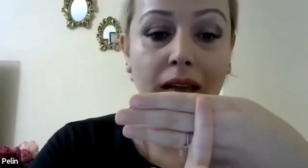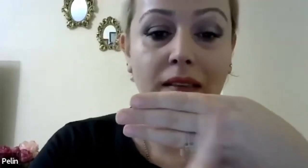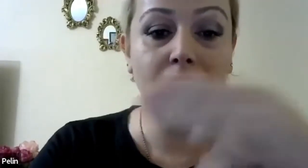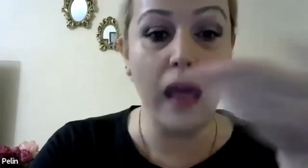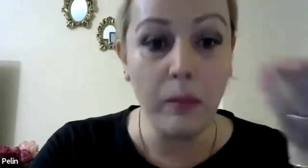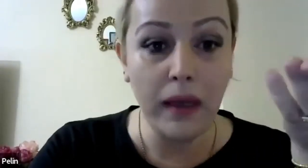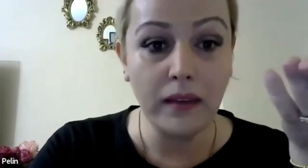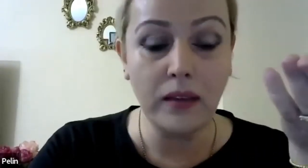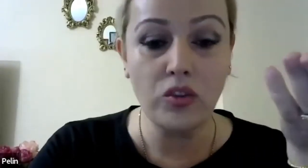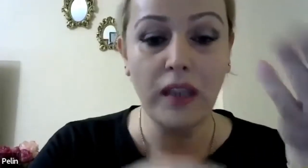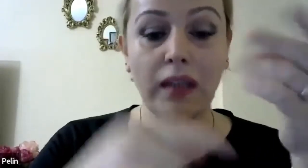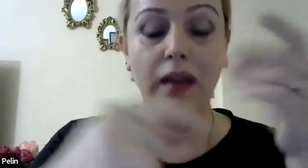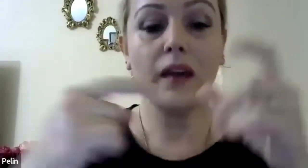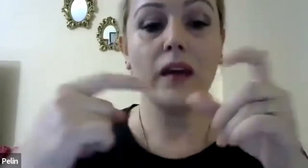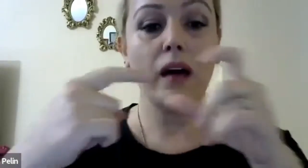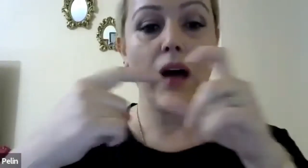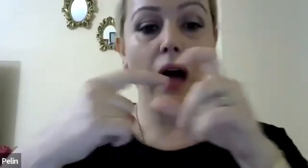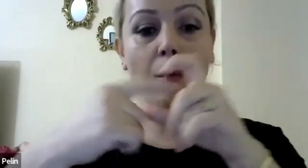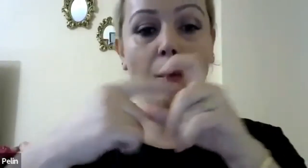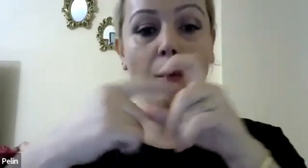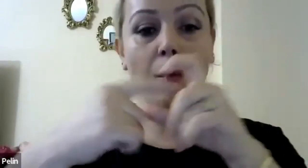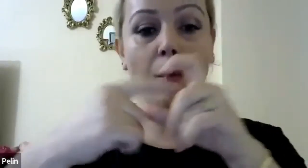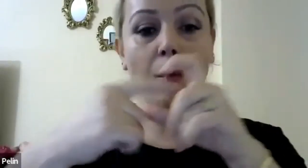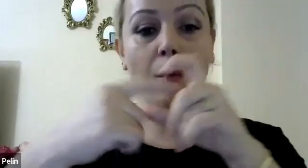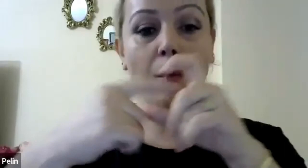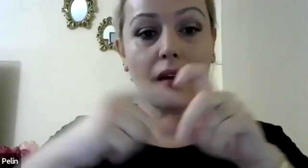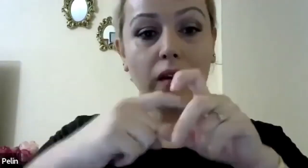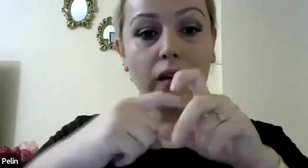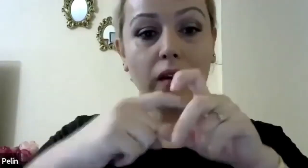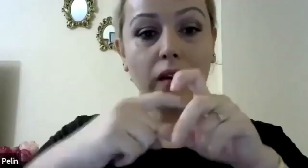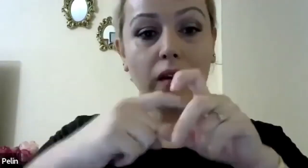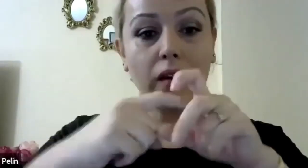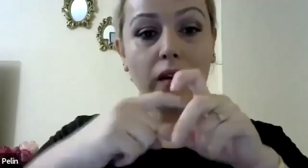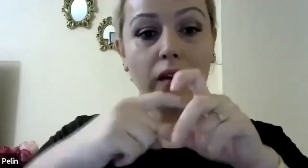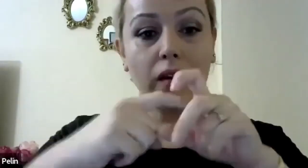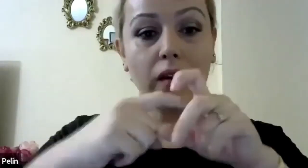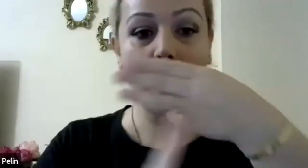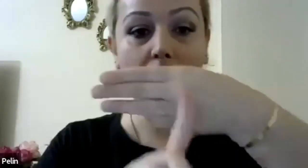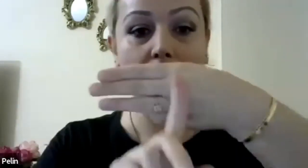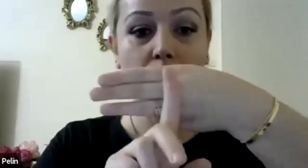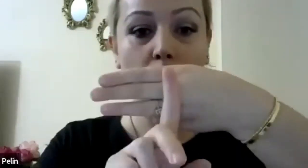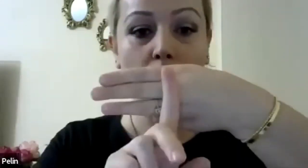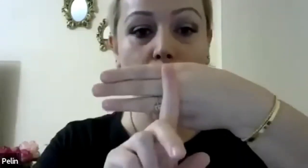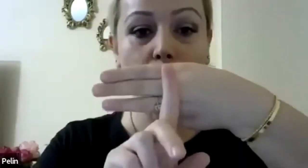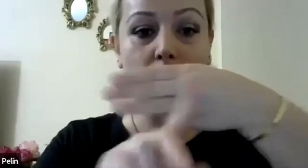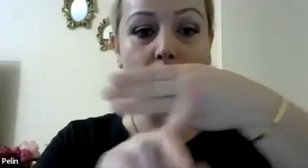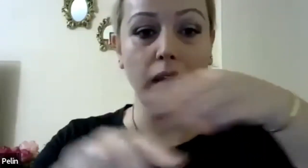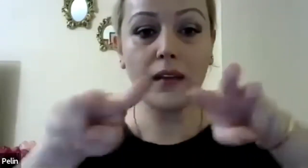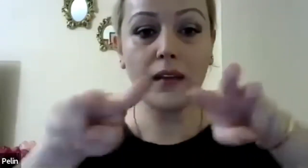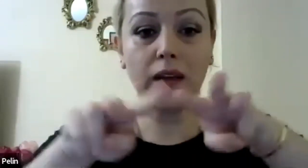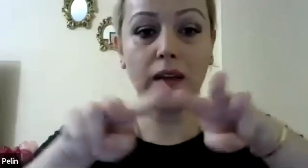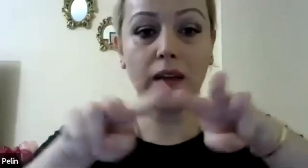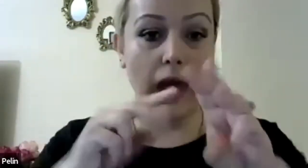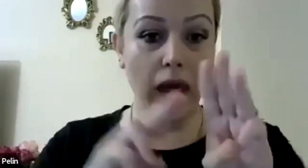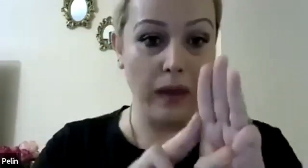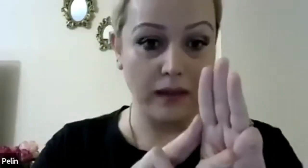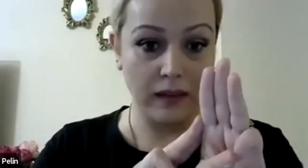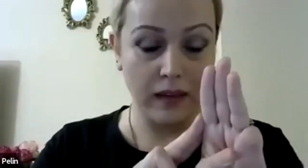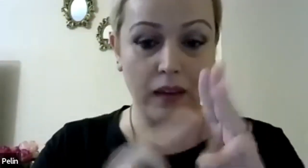size emek diyecek ama böyle yazmadı da E'yi böyle kullandı. Emek